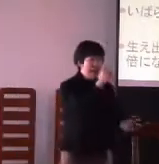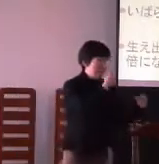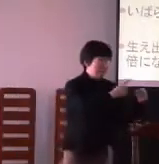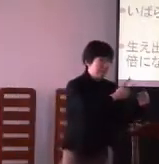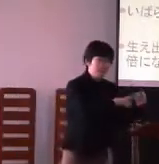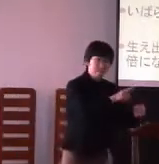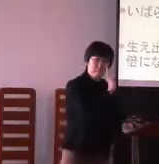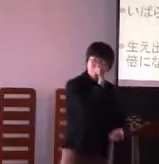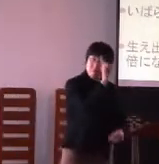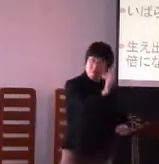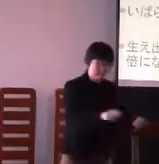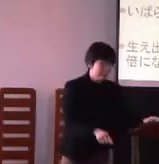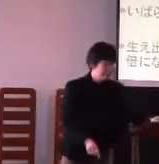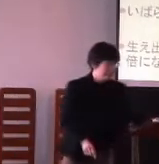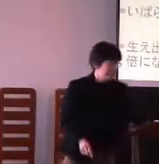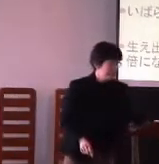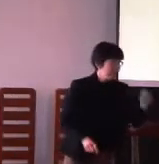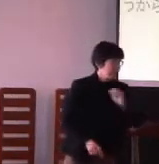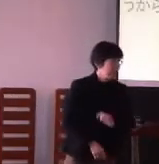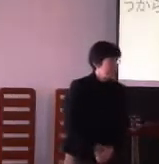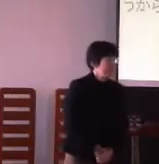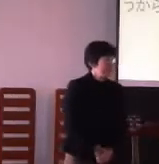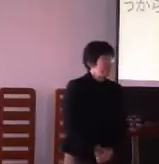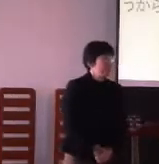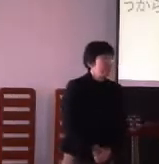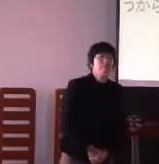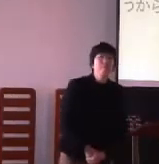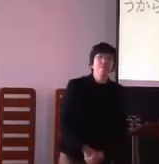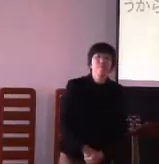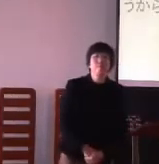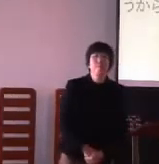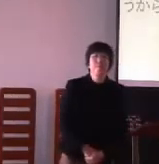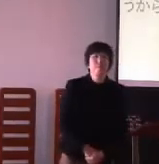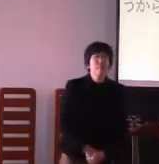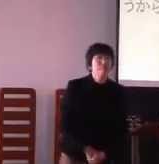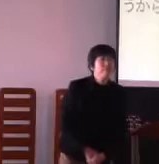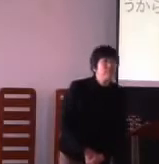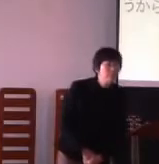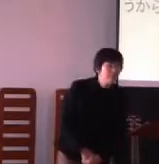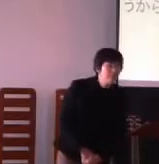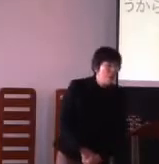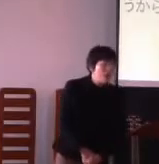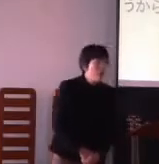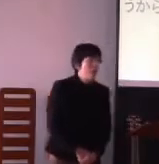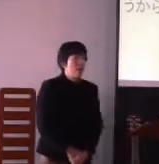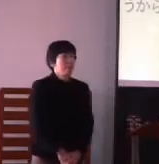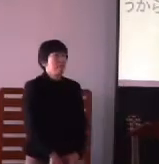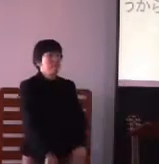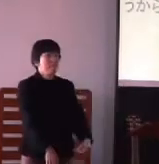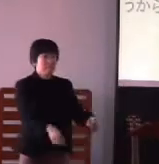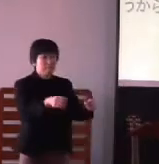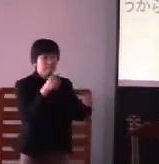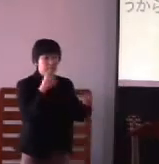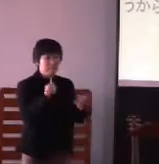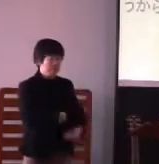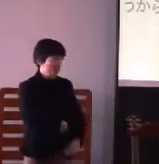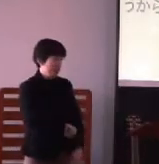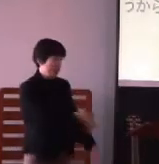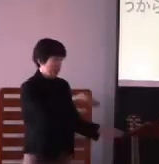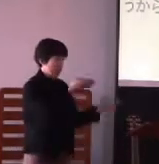種は持っているものはさらに与えられて豊かになる。持たないものは持っているもの